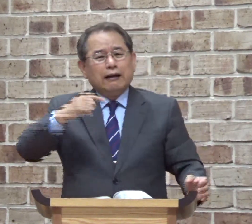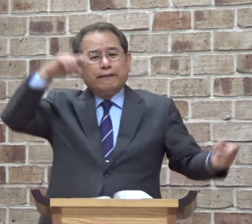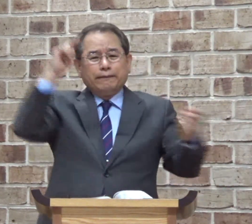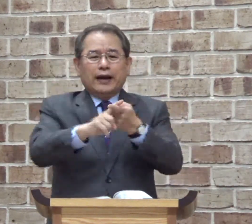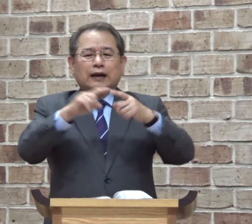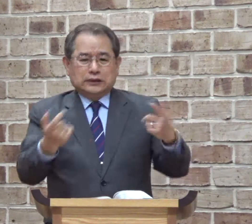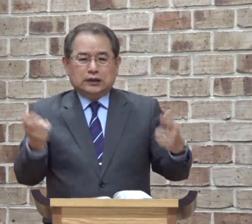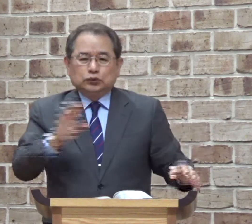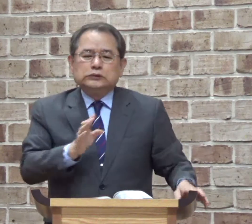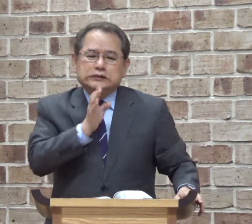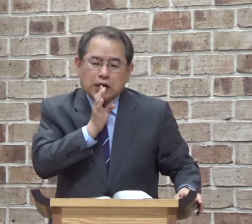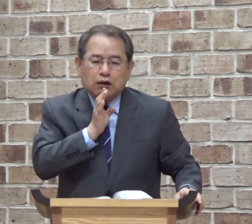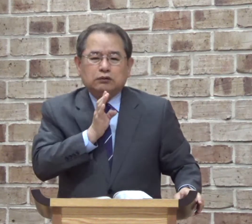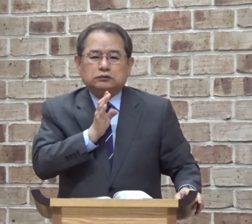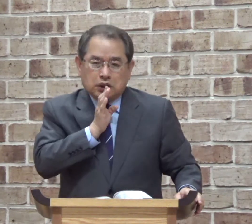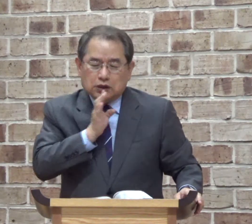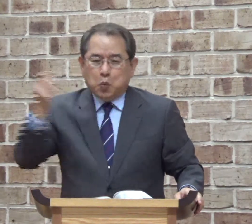십자가에 죽기까지